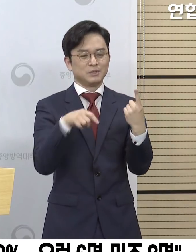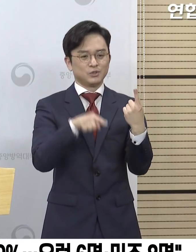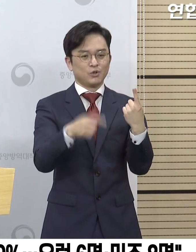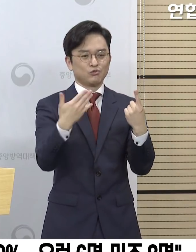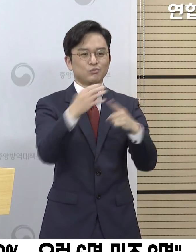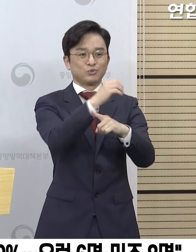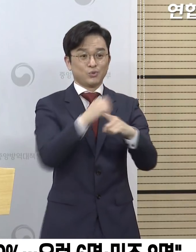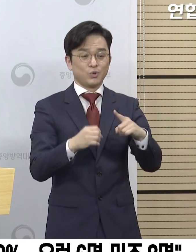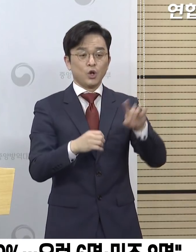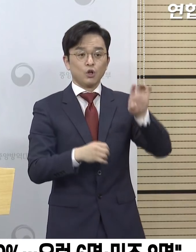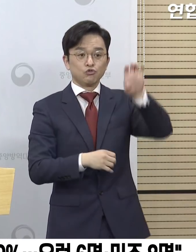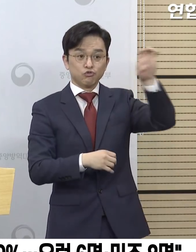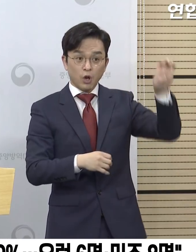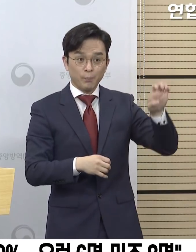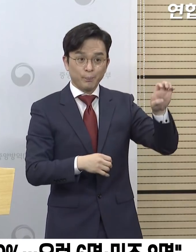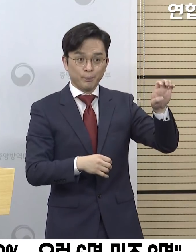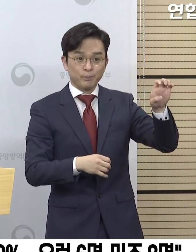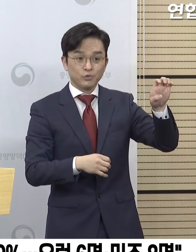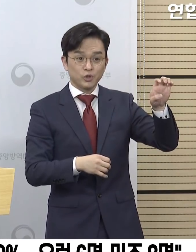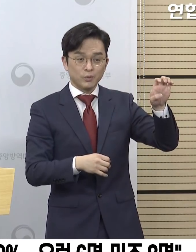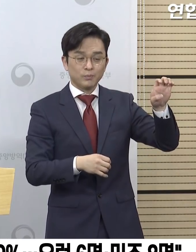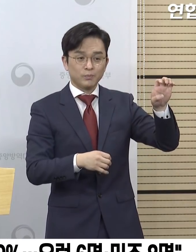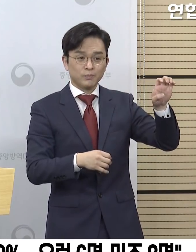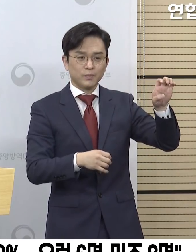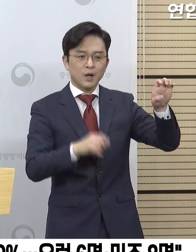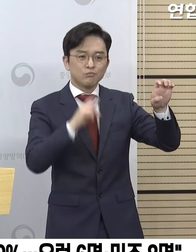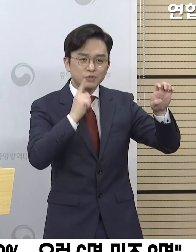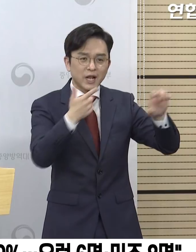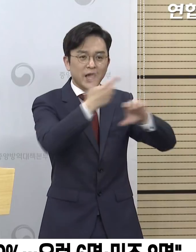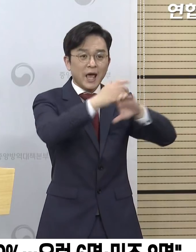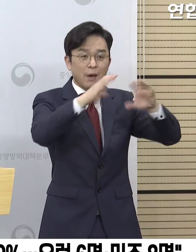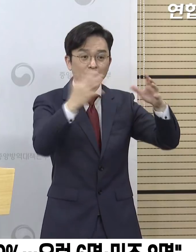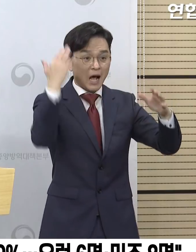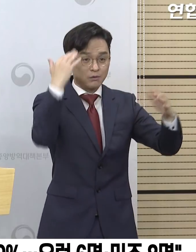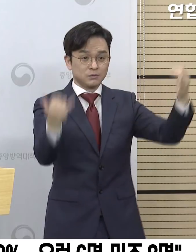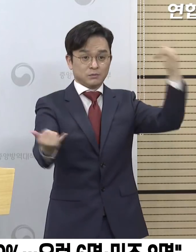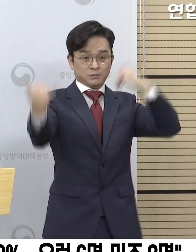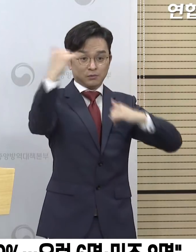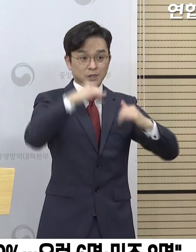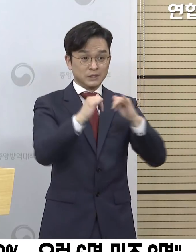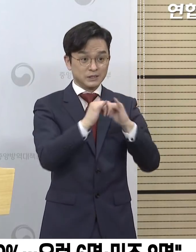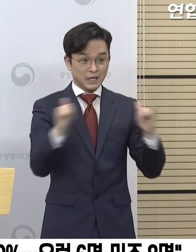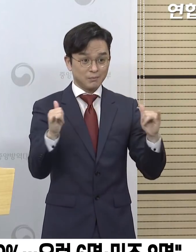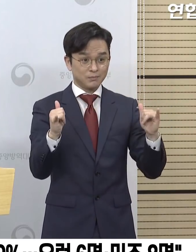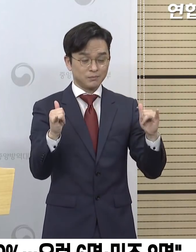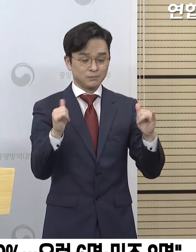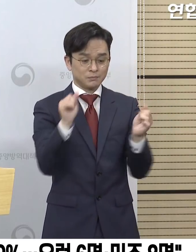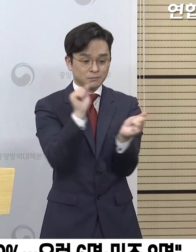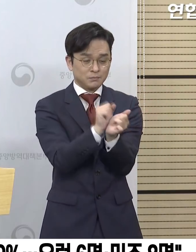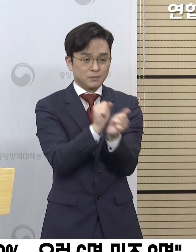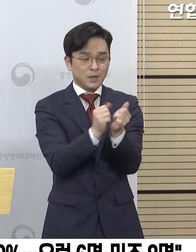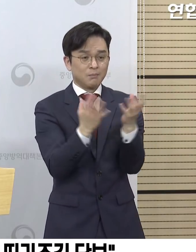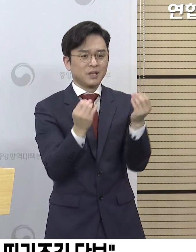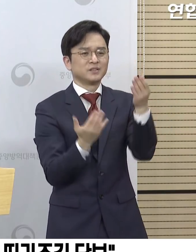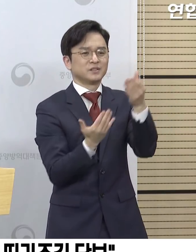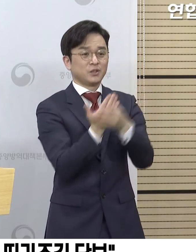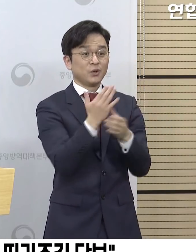유럽 등에서 해외 유입 사례가 지속적으로 증가하고 있어 해외여행자에게 각별한 주의를